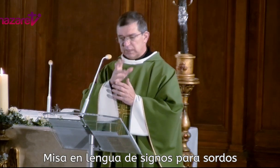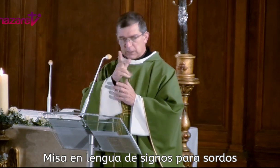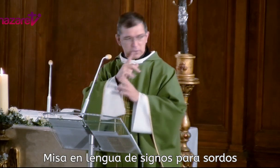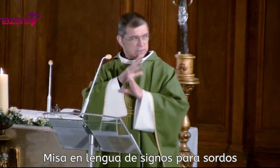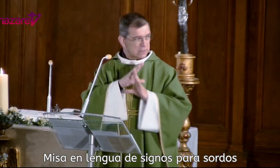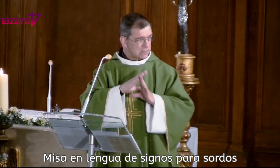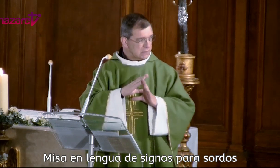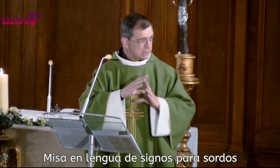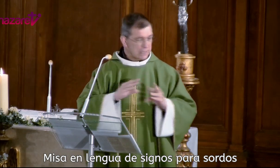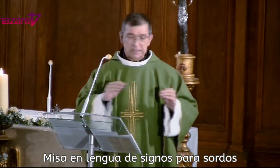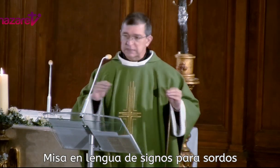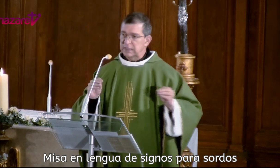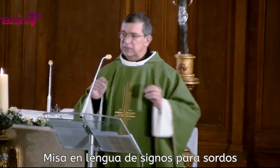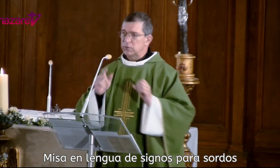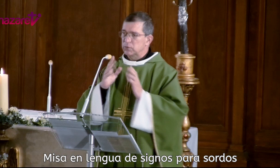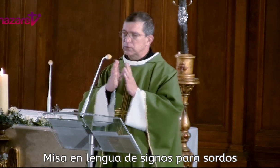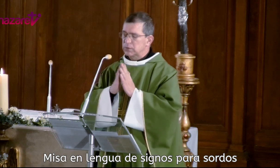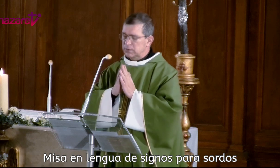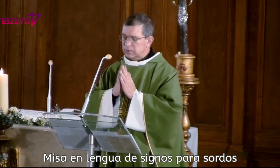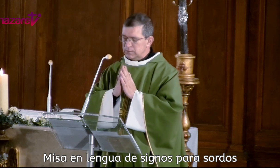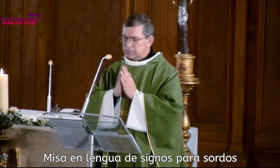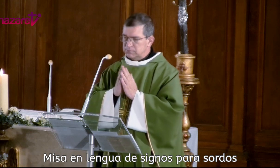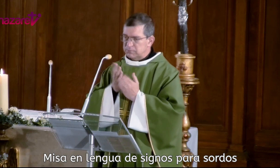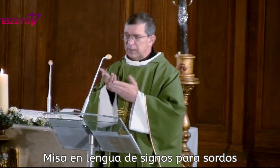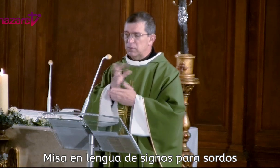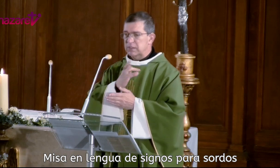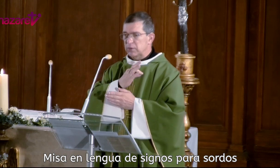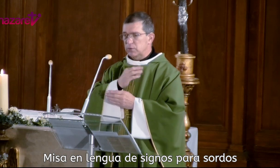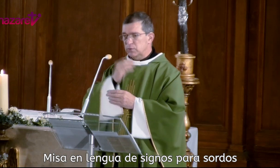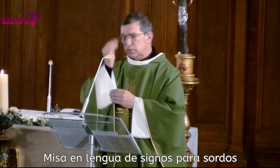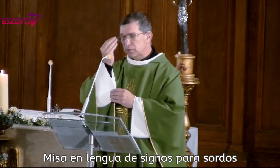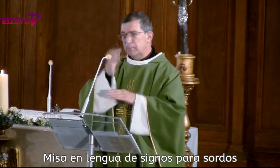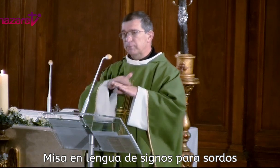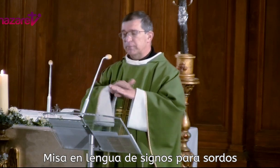ahora, en silencio, pedamos al Señor perdón.